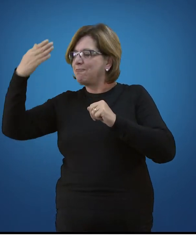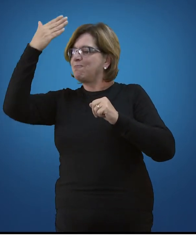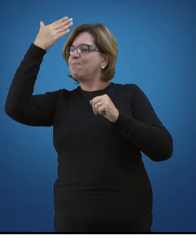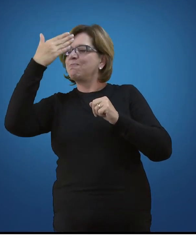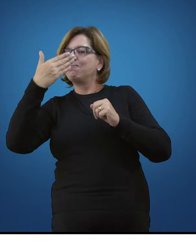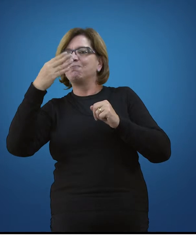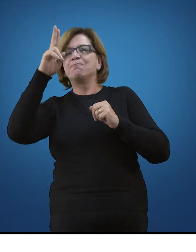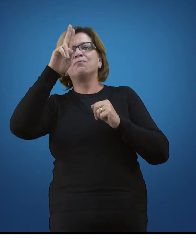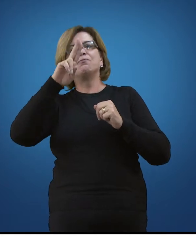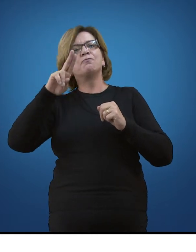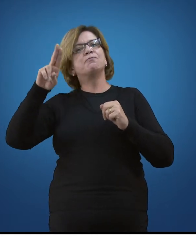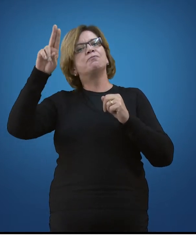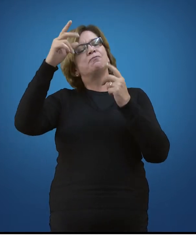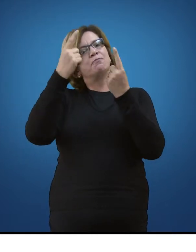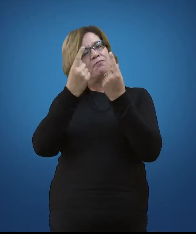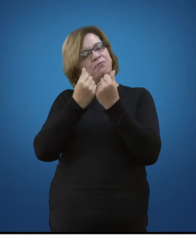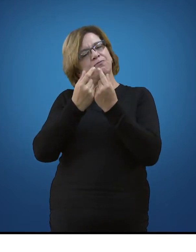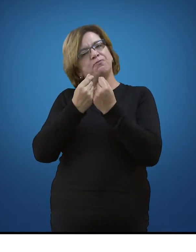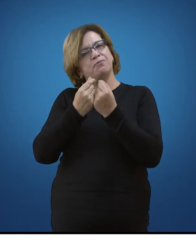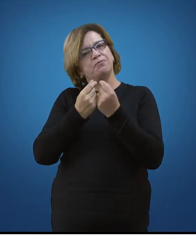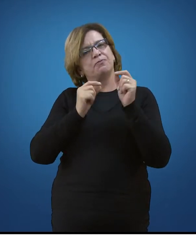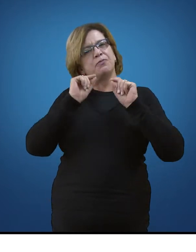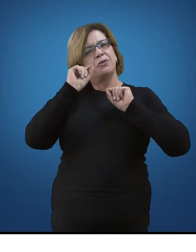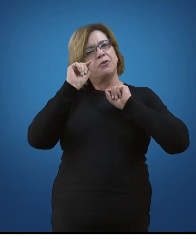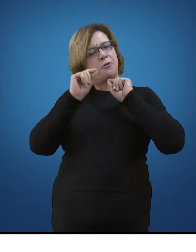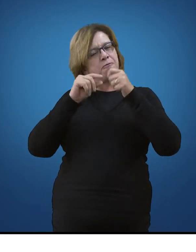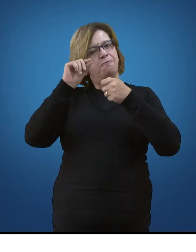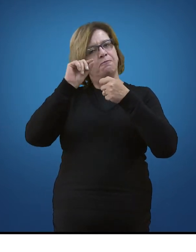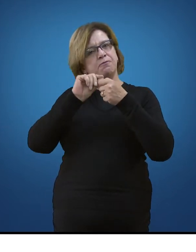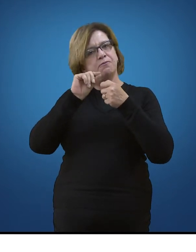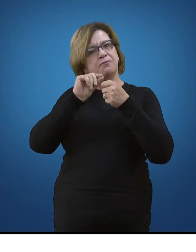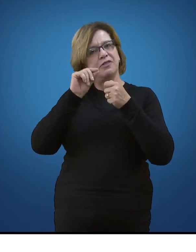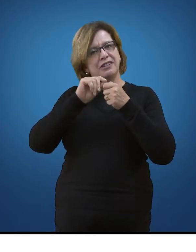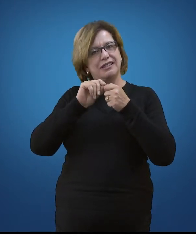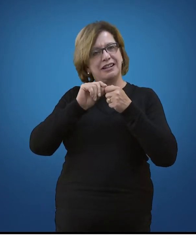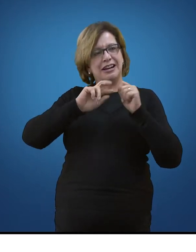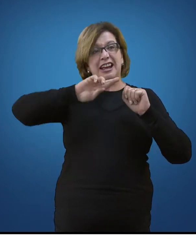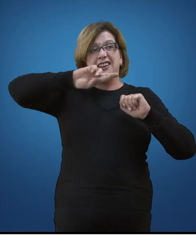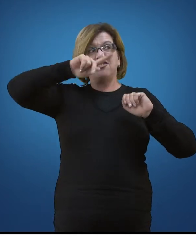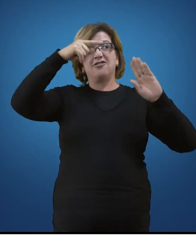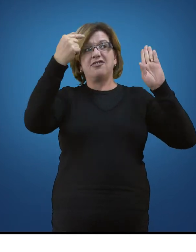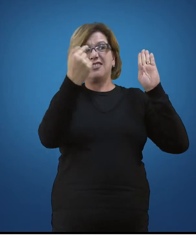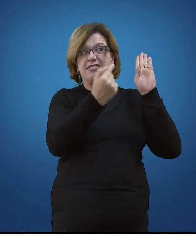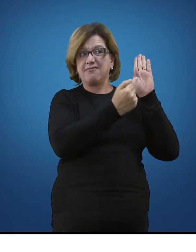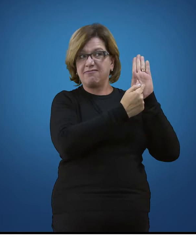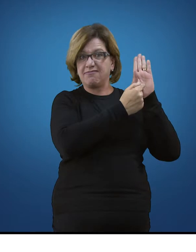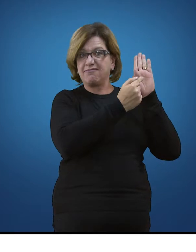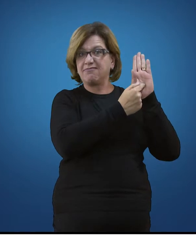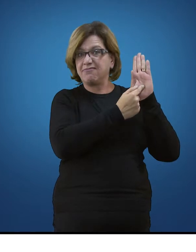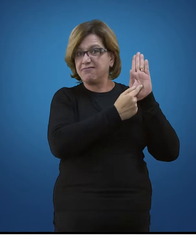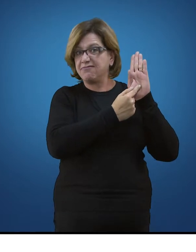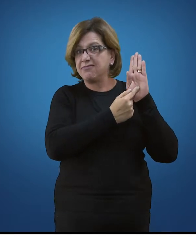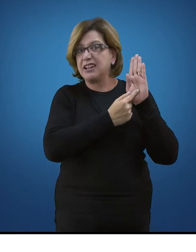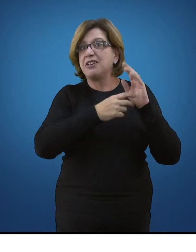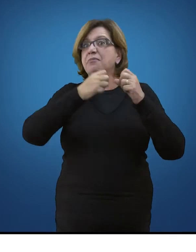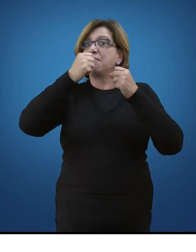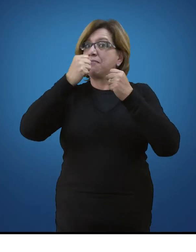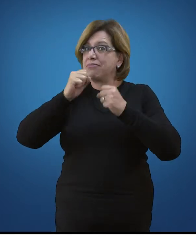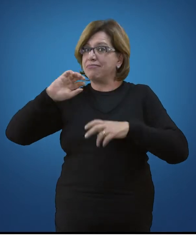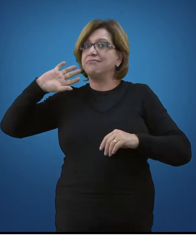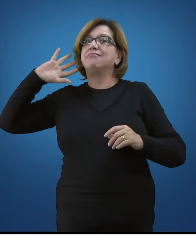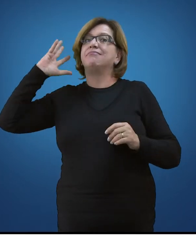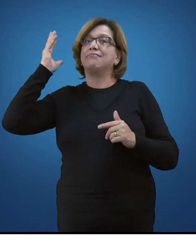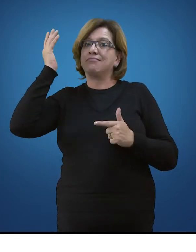de aplicação. Aquilo que eu executar fora do objeto do recurso poderá